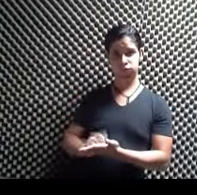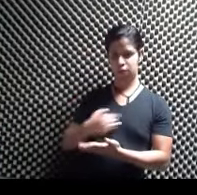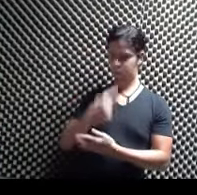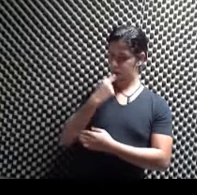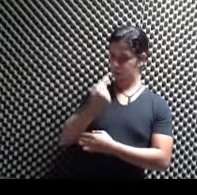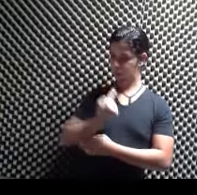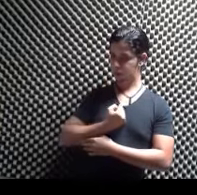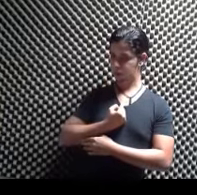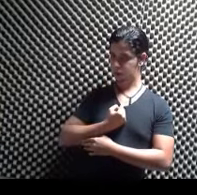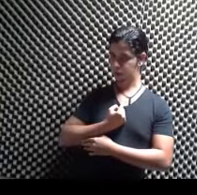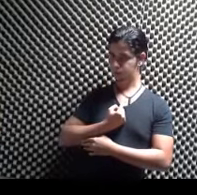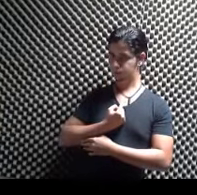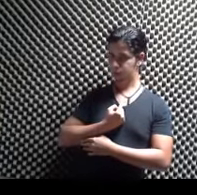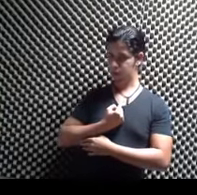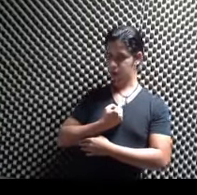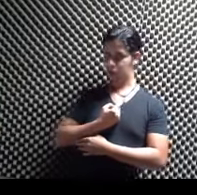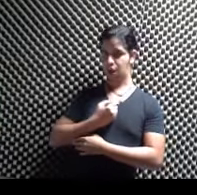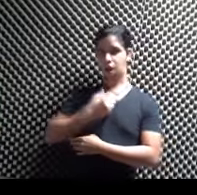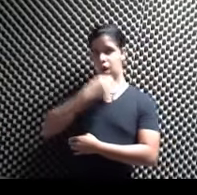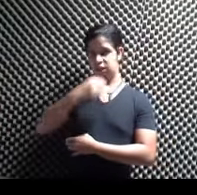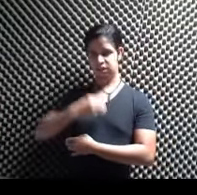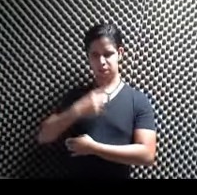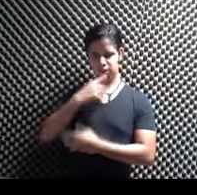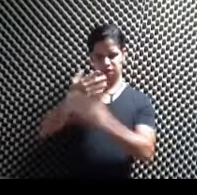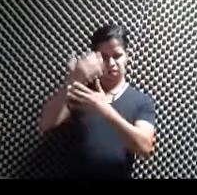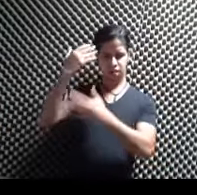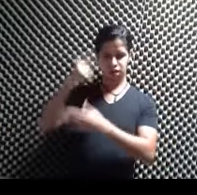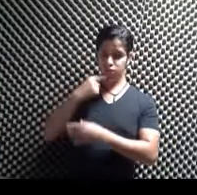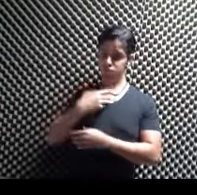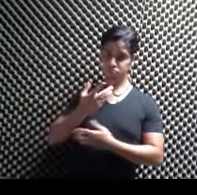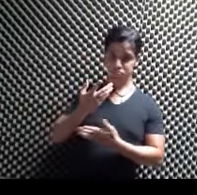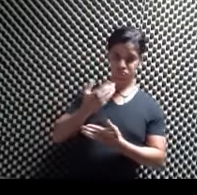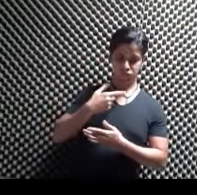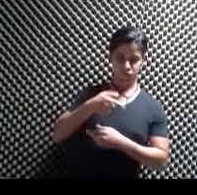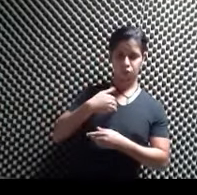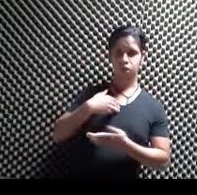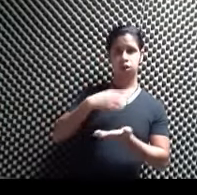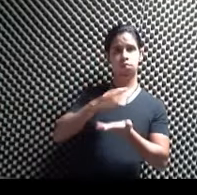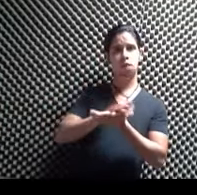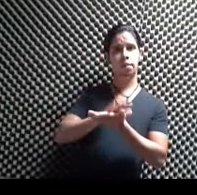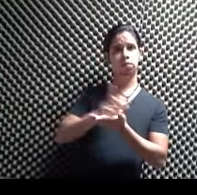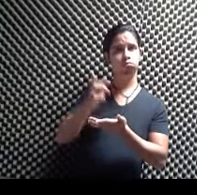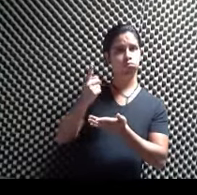hecho, en diciembre pasado, mode, tengo este proyecto para hacerte Don Rafael, no sé si te interesa. Y yo, bueno, pues sí.